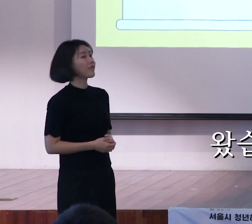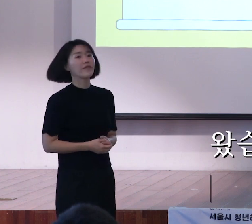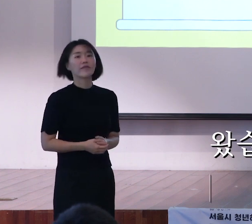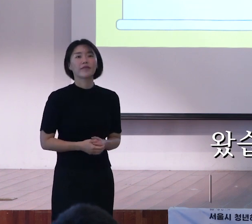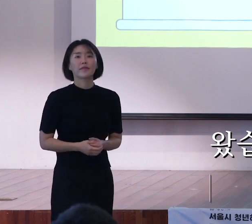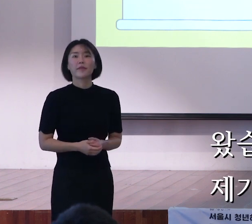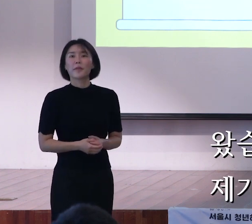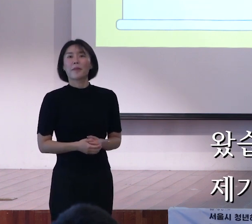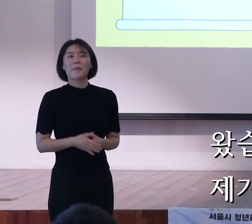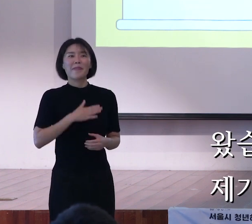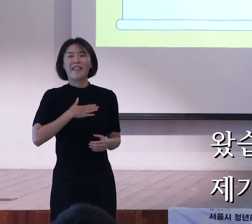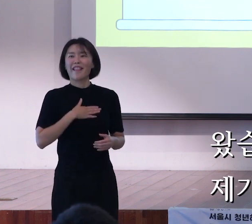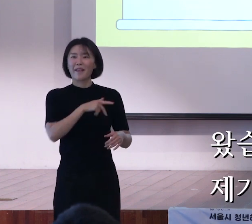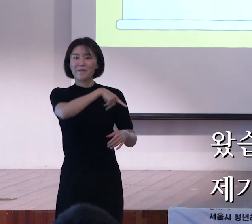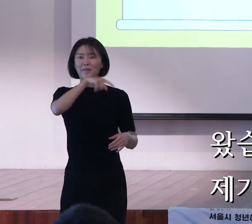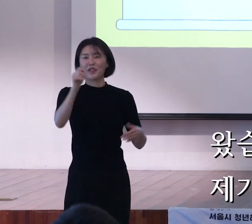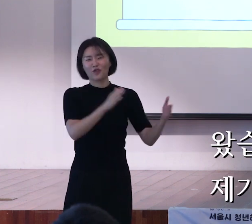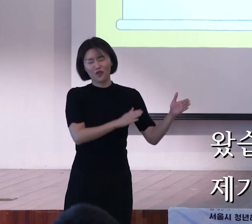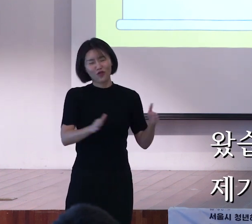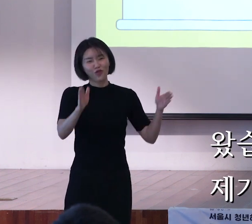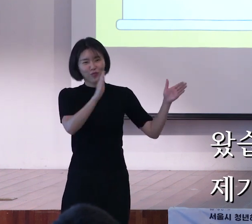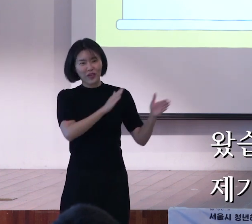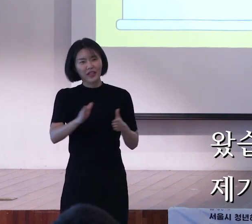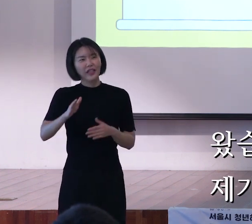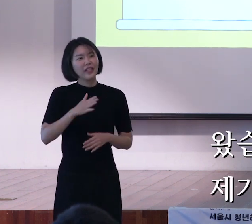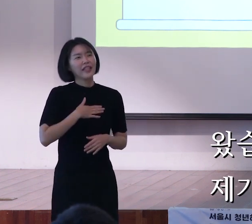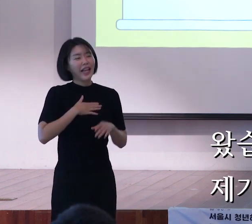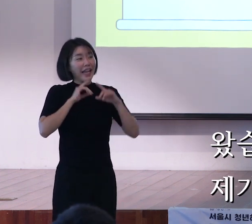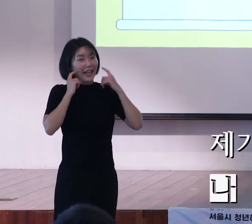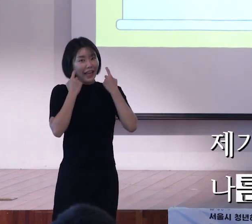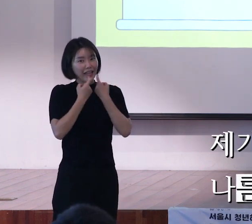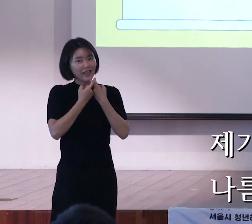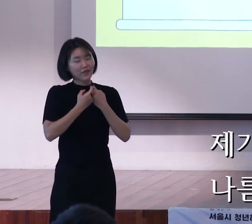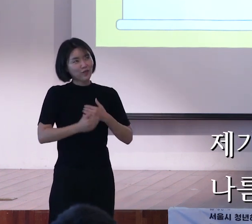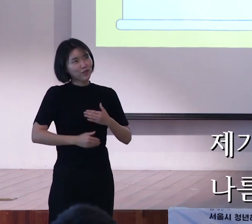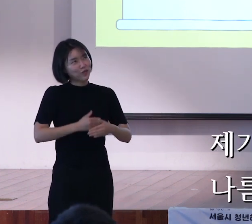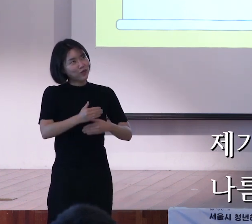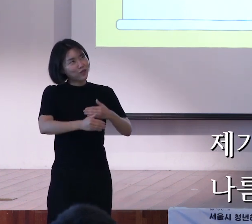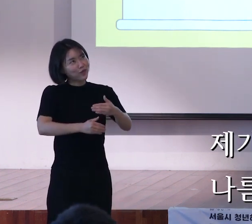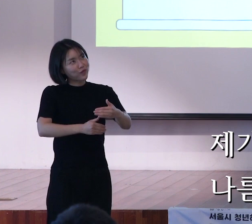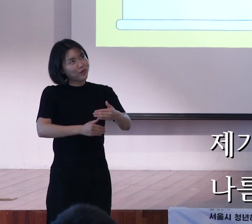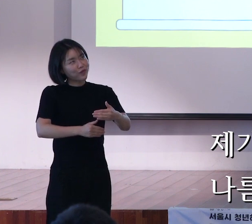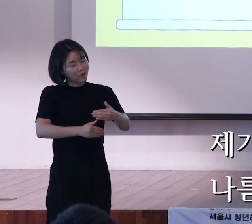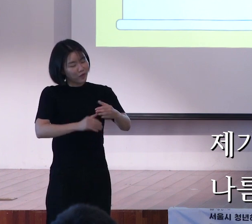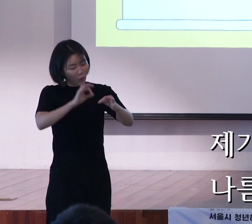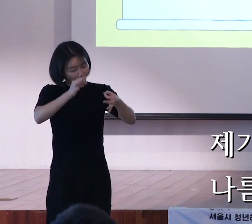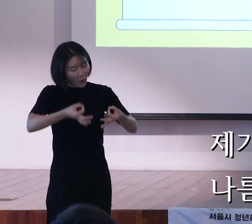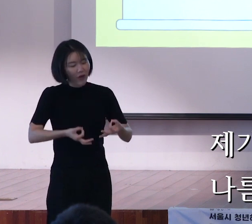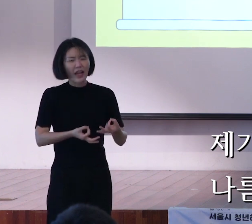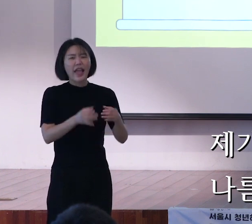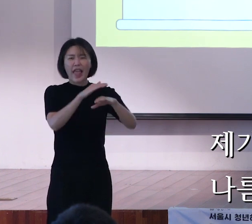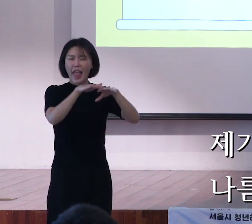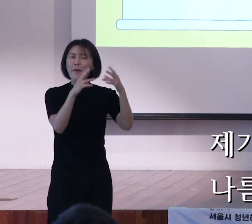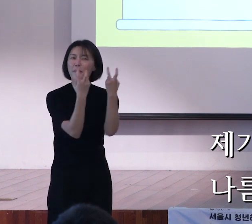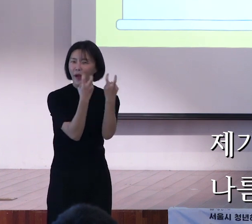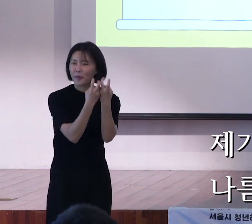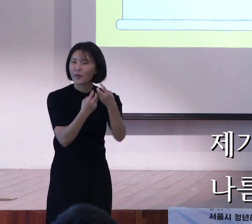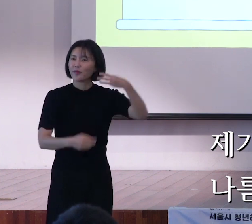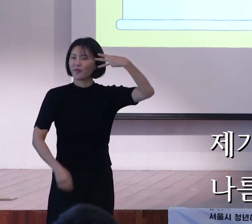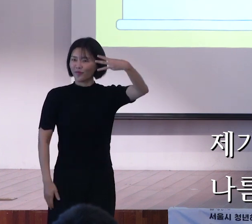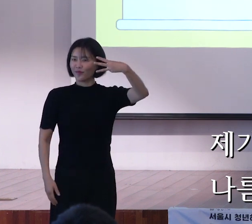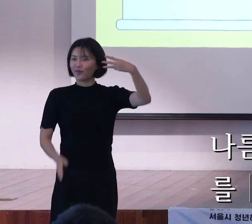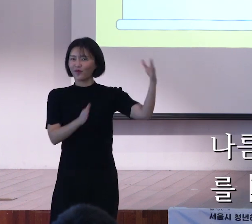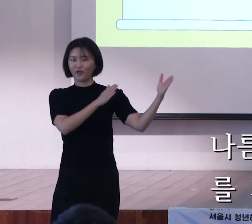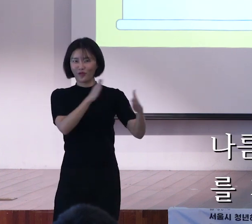그래서 제가 이거 준비하면서 그냥 제 나름대로의 방안, 제가 좀 세 가지를 가지고 왔는데